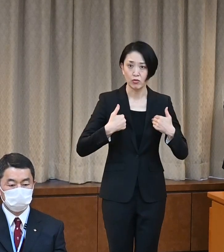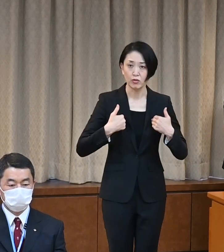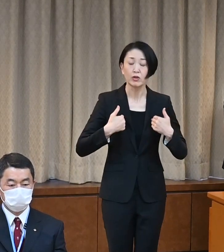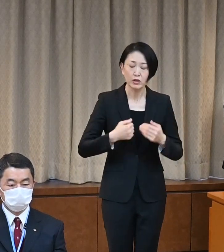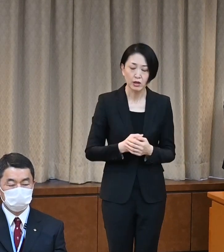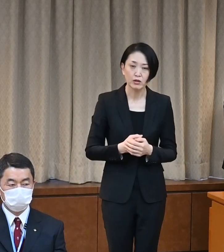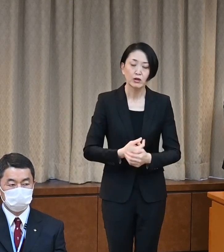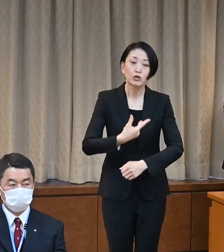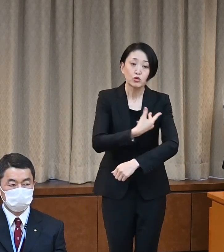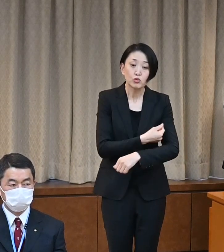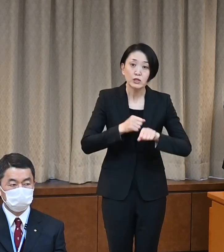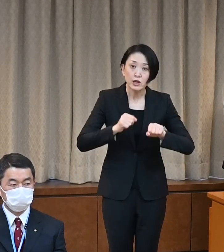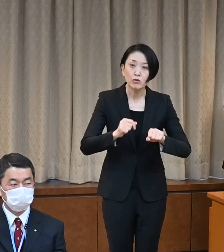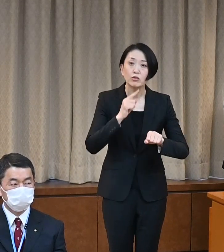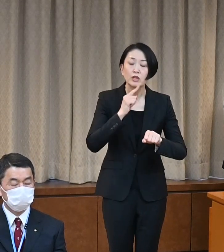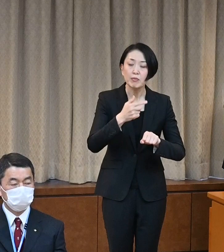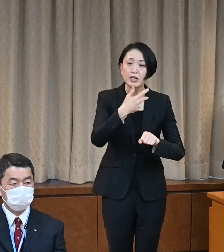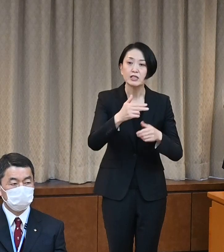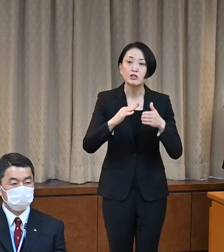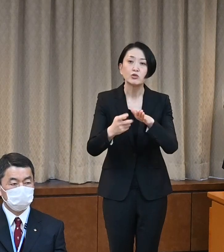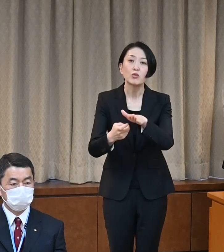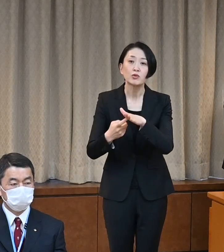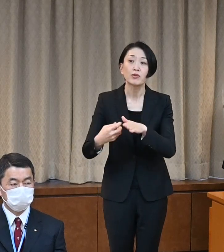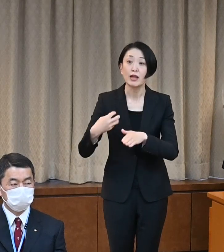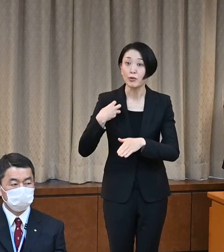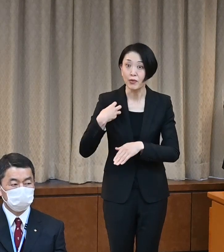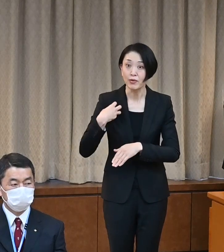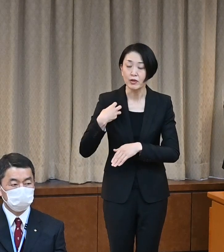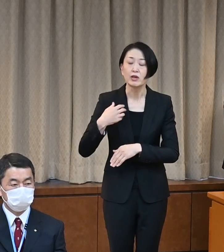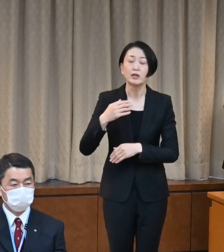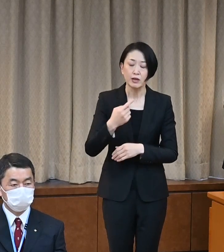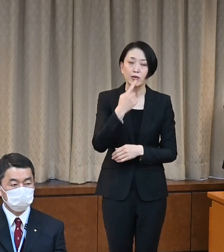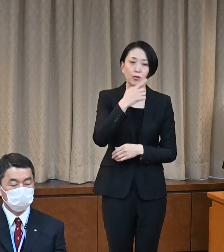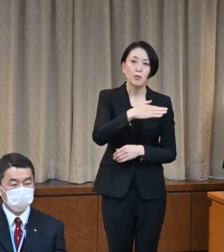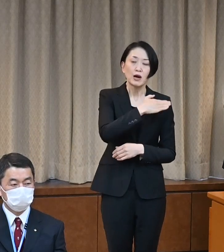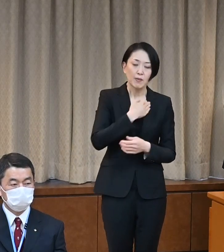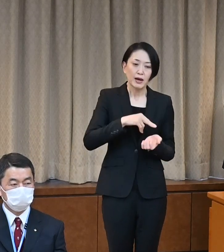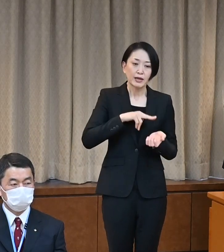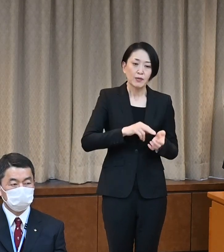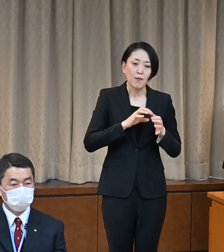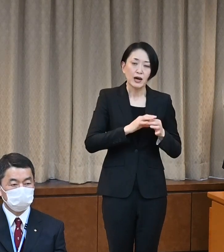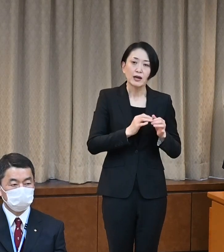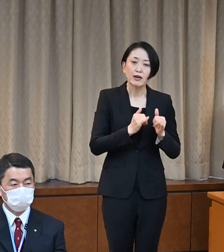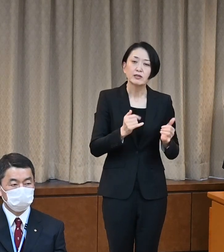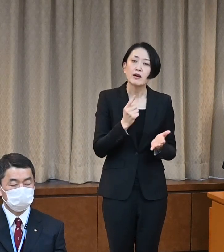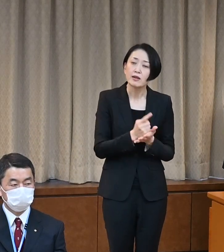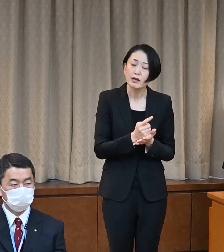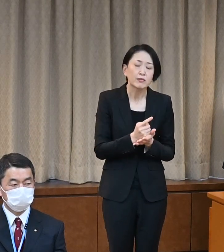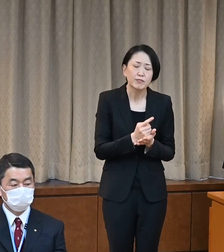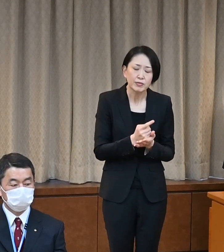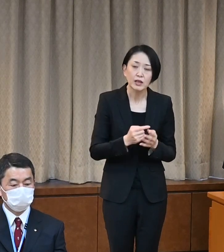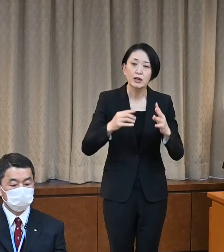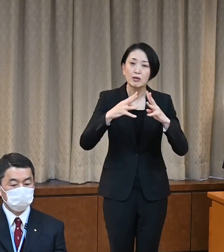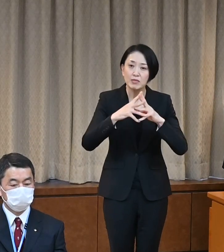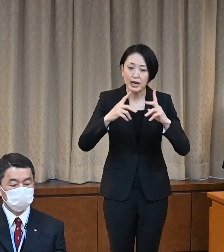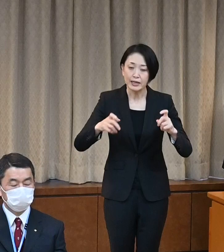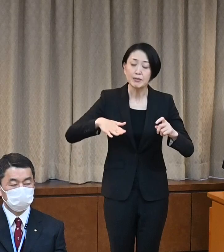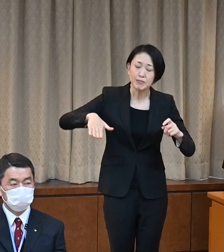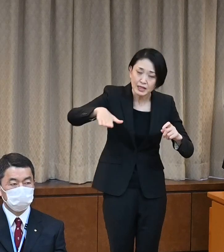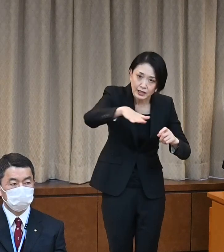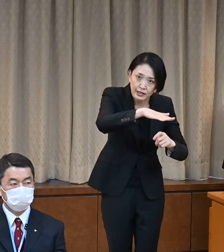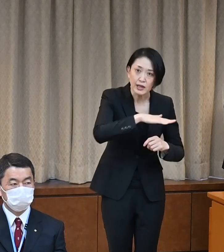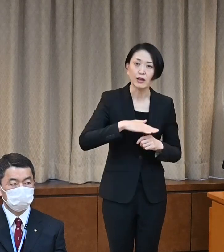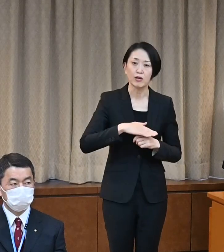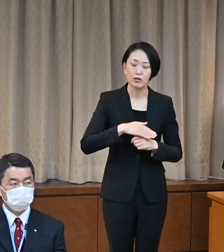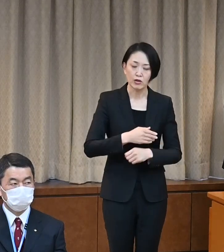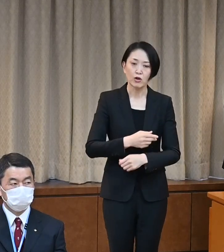町村でございますけれども、我々医療従事者のみならず宮城県全体の力を持ってですね、ワク